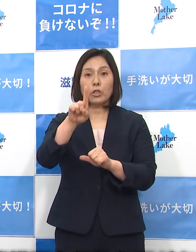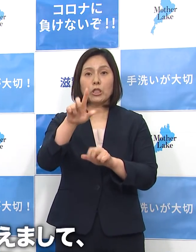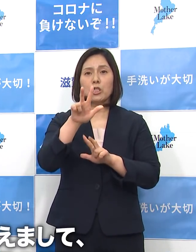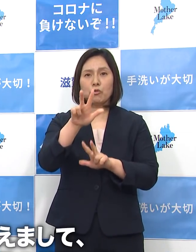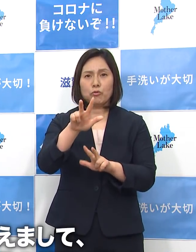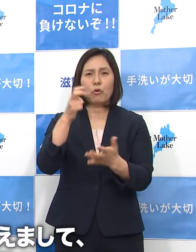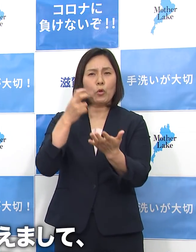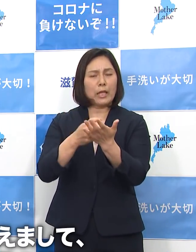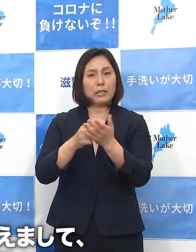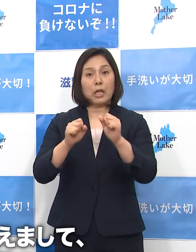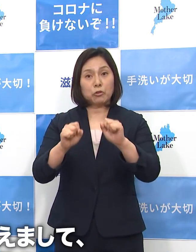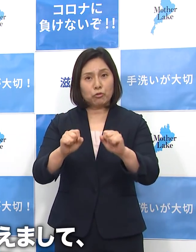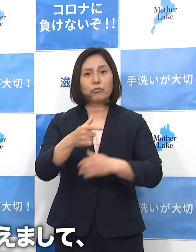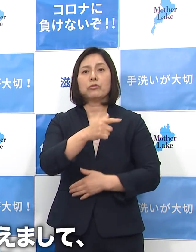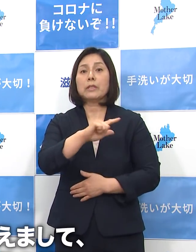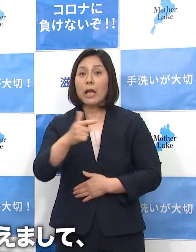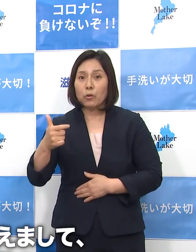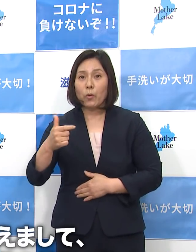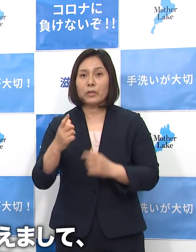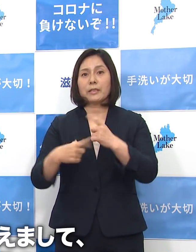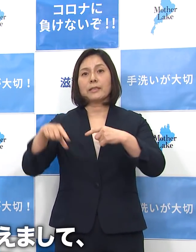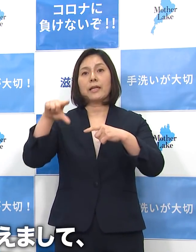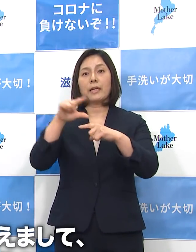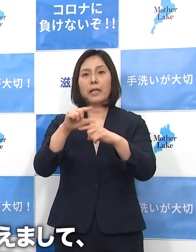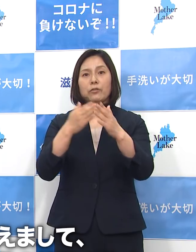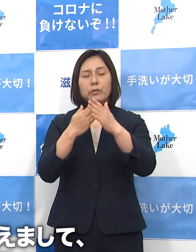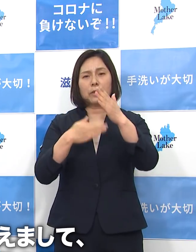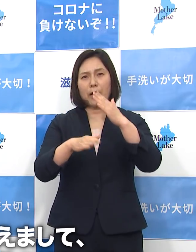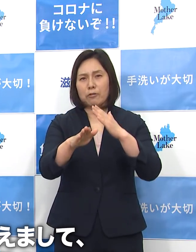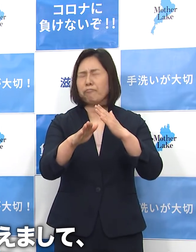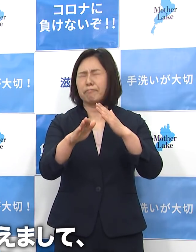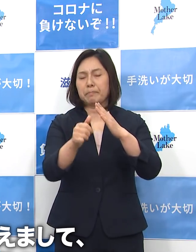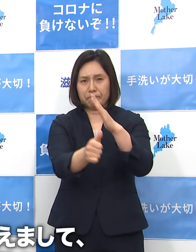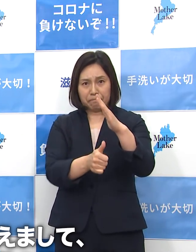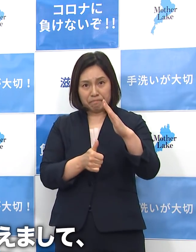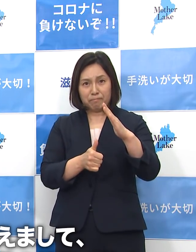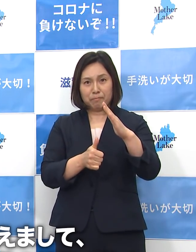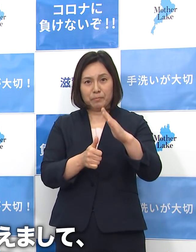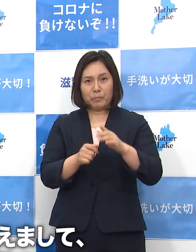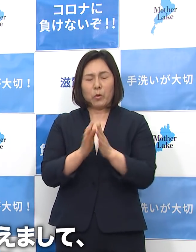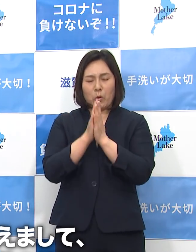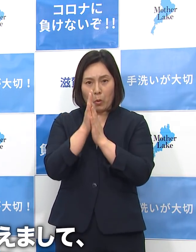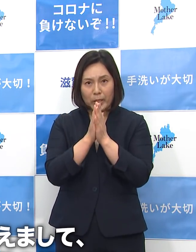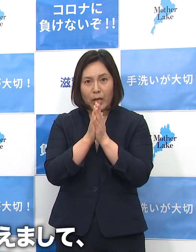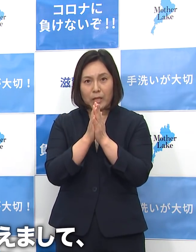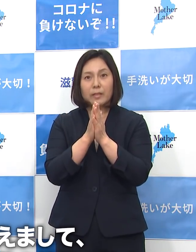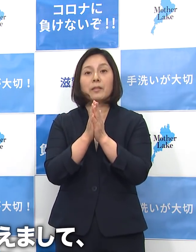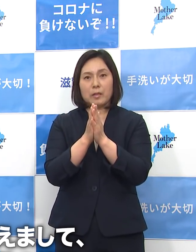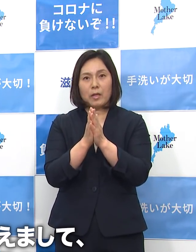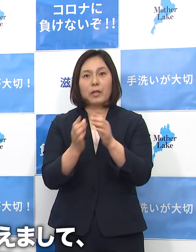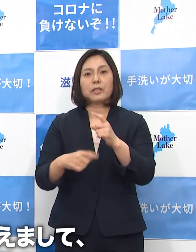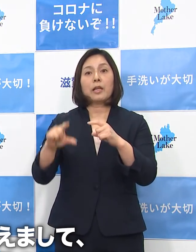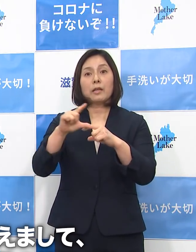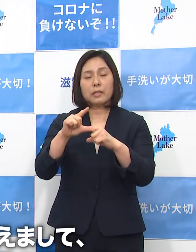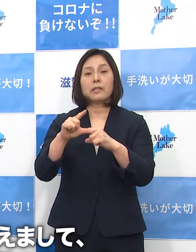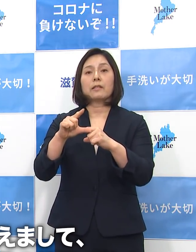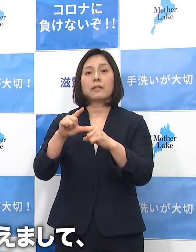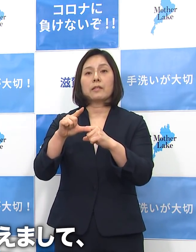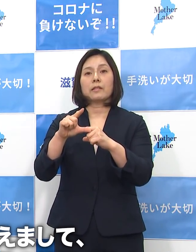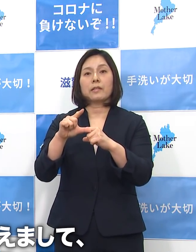などさらなる外出自粛の要請に加えまして